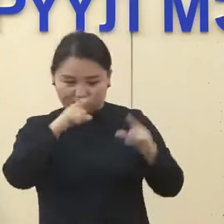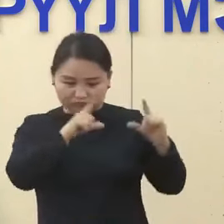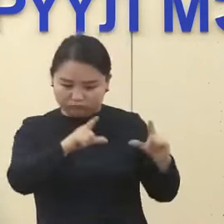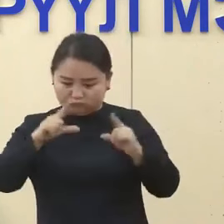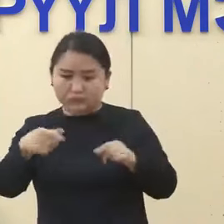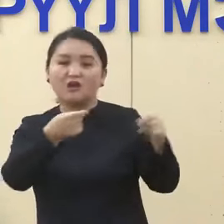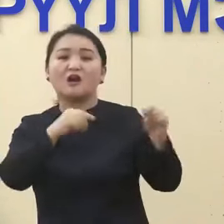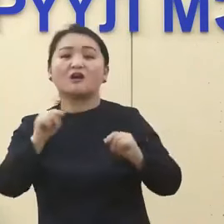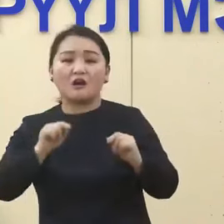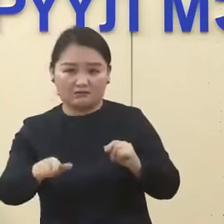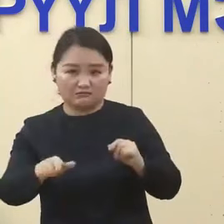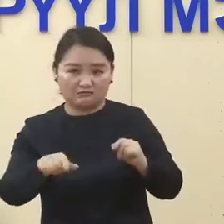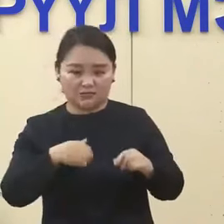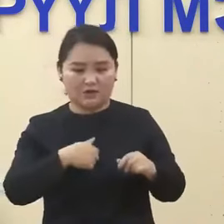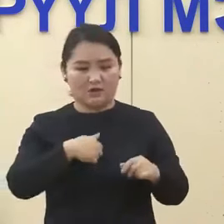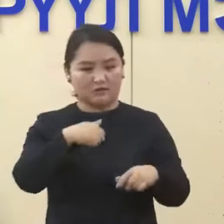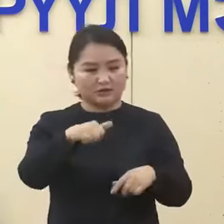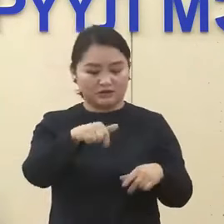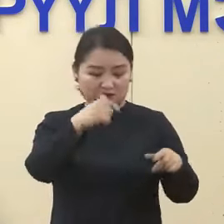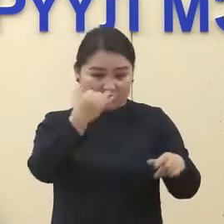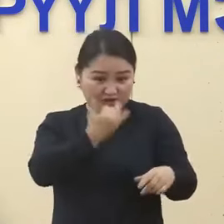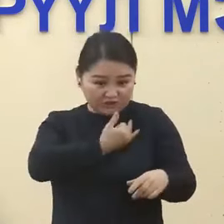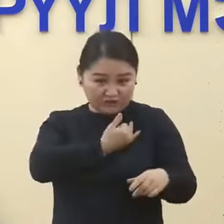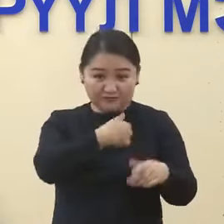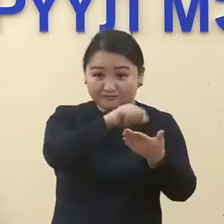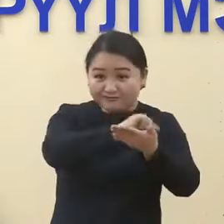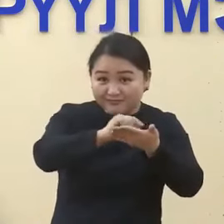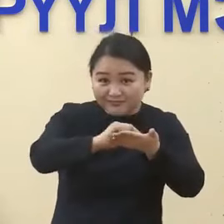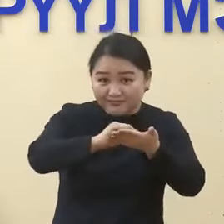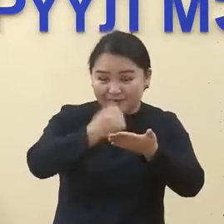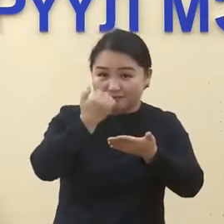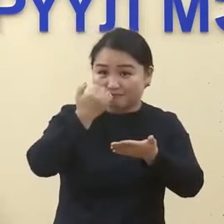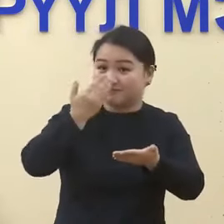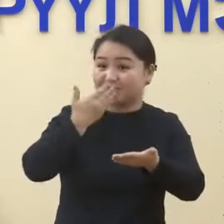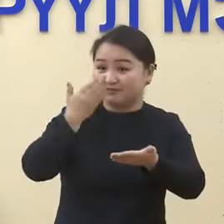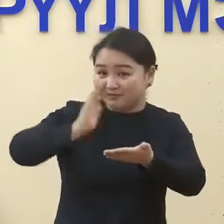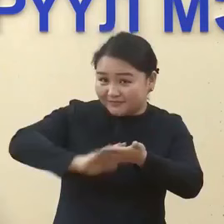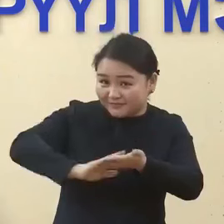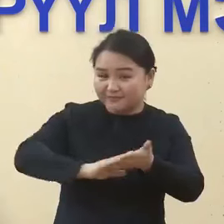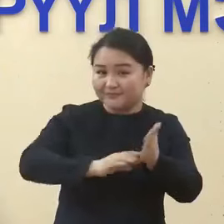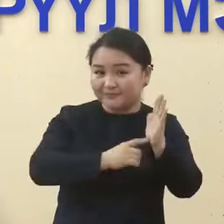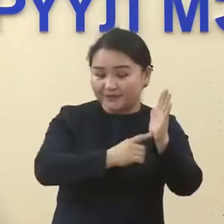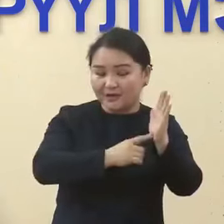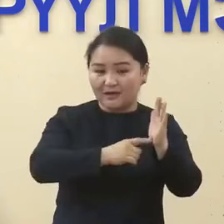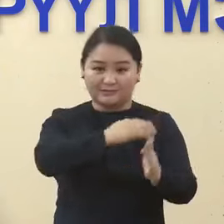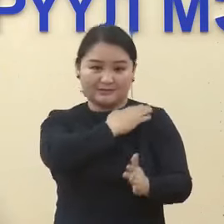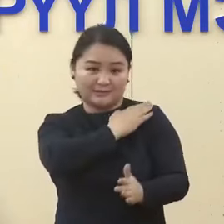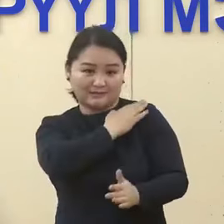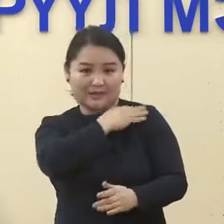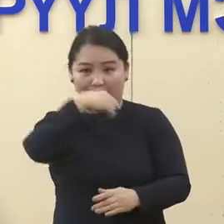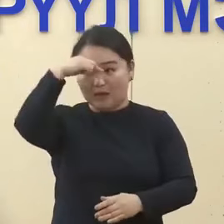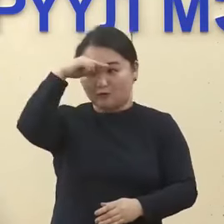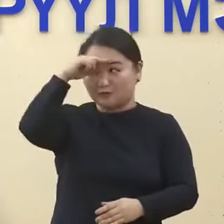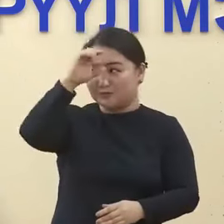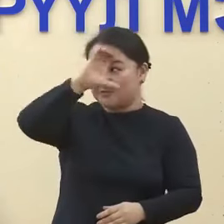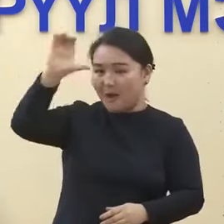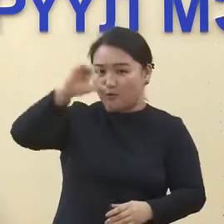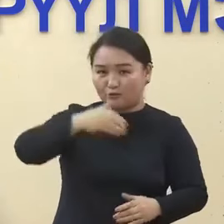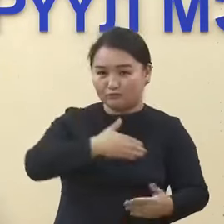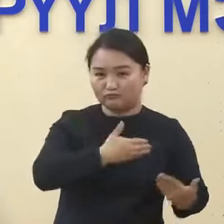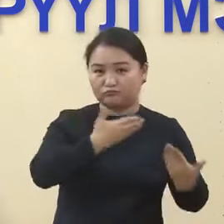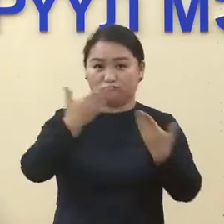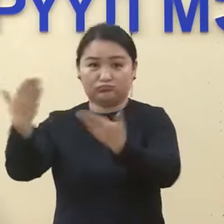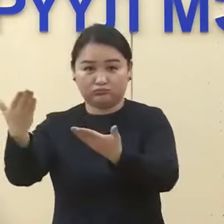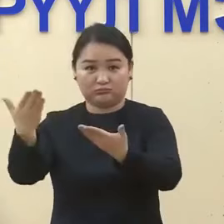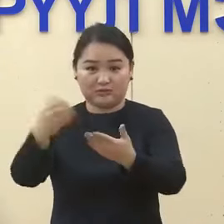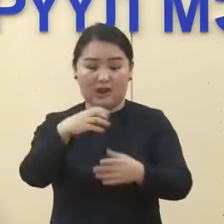одоо цагдаагийн байгууллага, эрүүл мэндийн байгууллагатан давхар хүргэж ингэж тандалтыг хийж байгаа. За манай